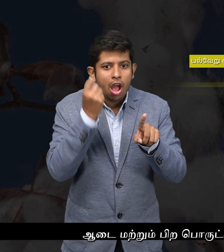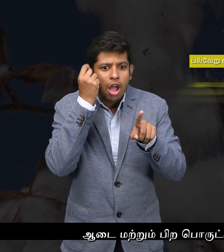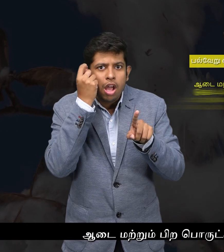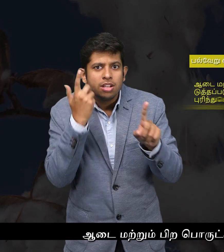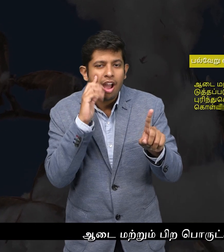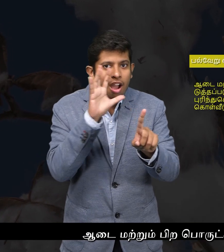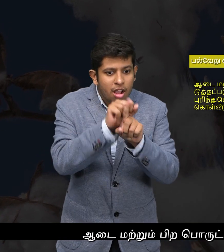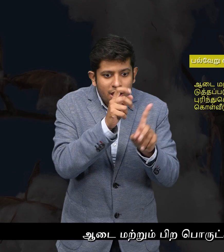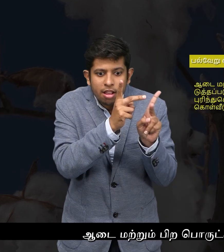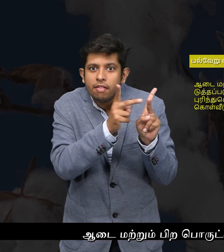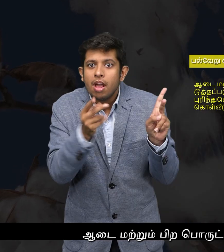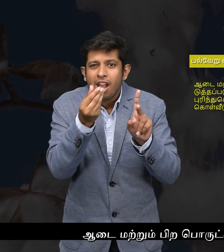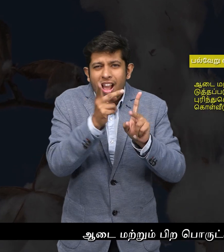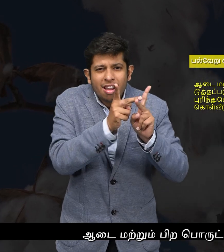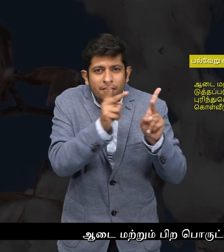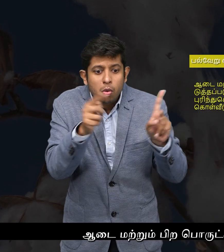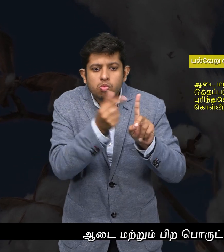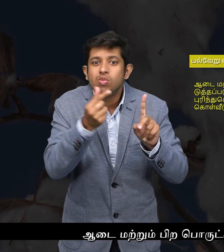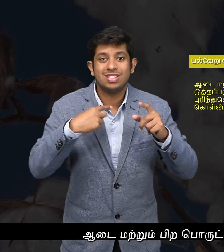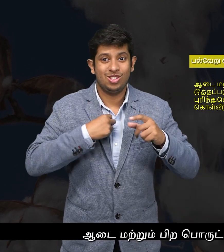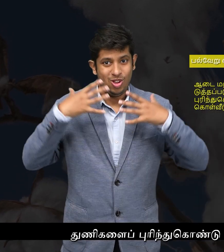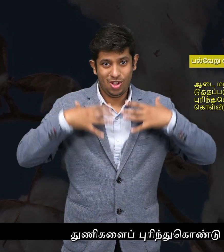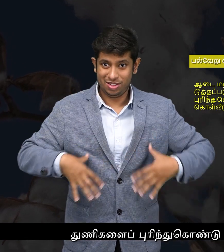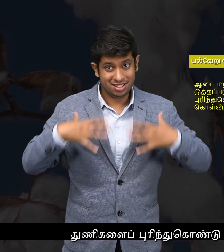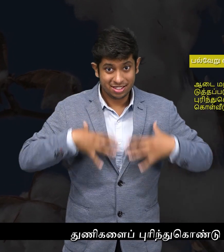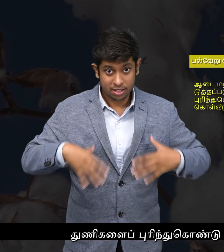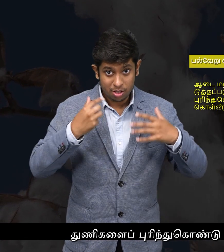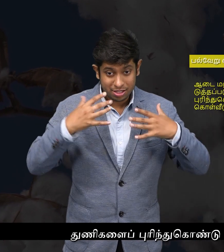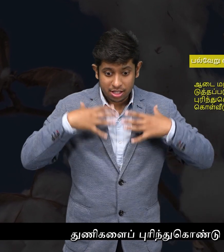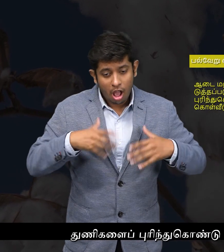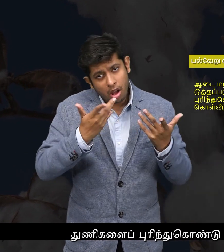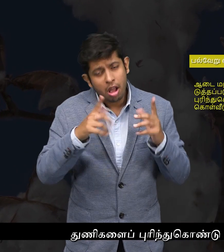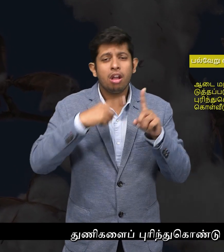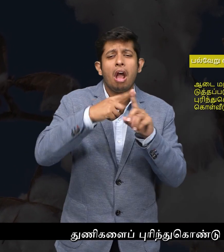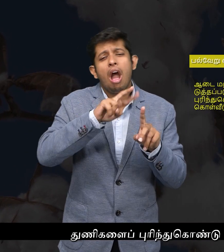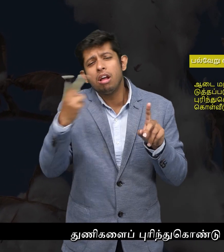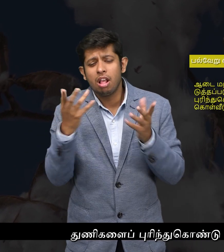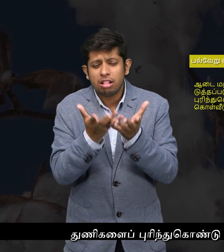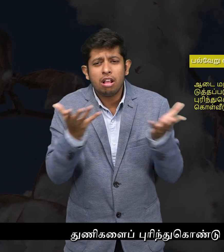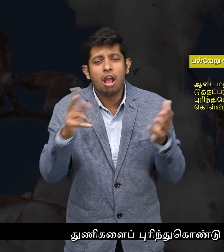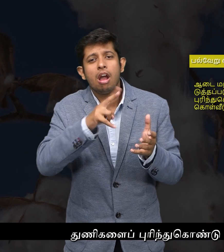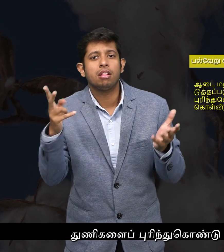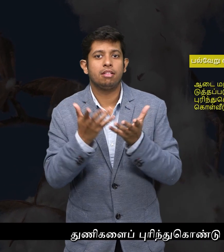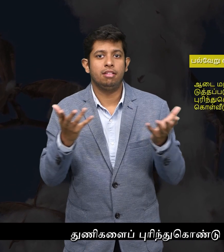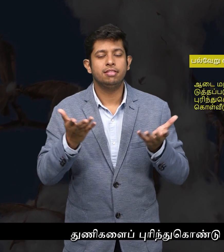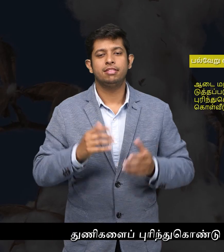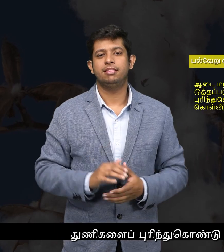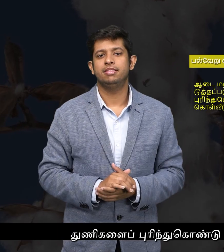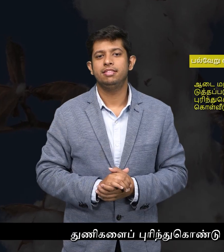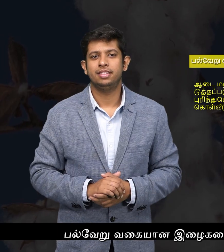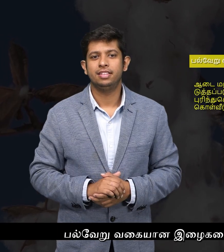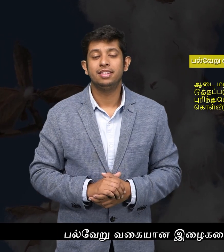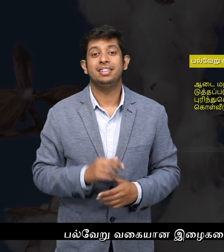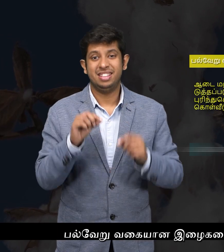பொருட்களின் பயன்படுத்தப்படும் பல்வேறு துணிகளை புரிந்து கொண்டு அடையாளம் தெரிந்து கொள்வீர்கள். பல்வேறு வகையான